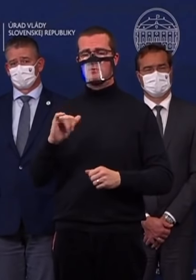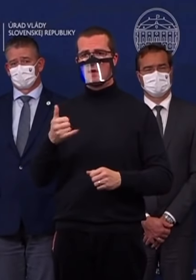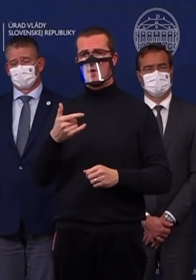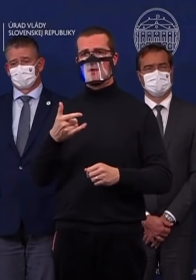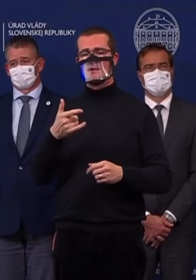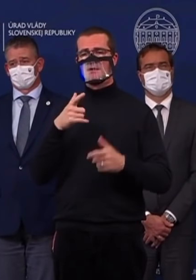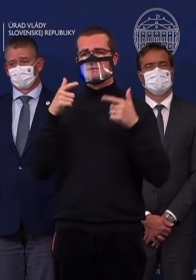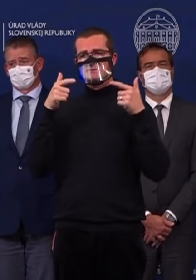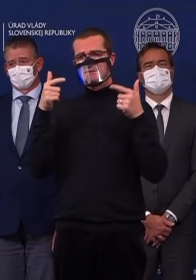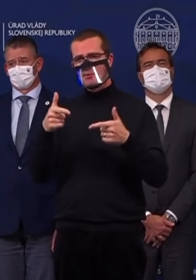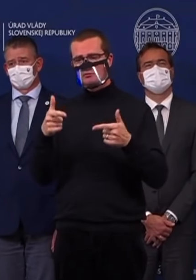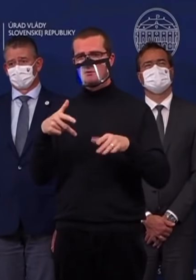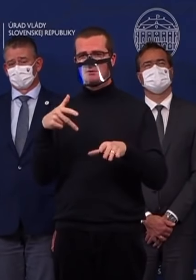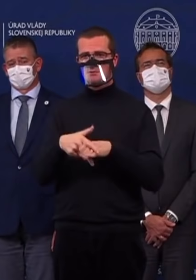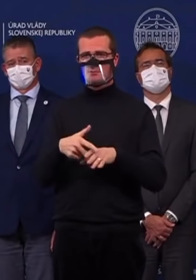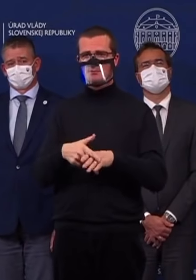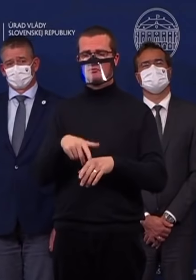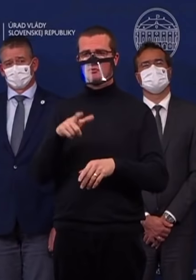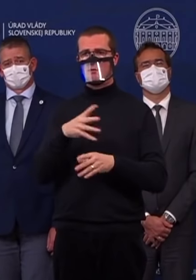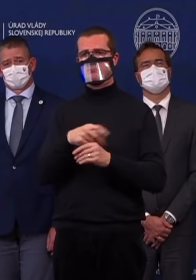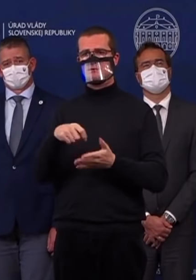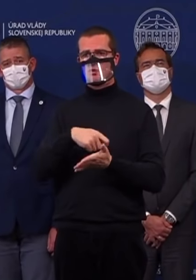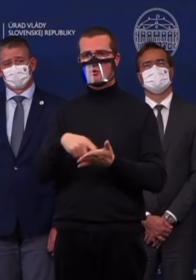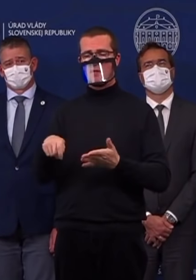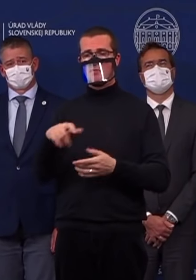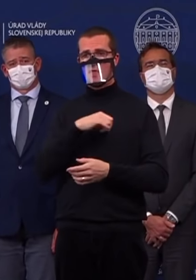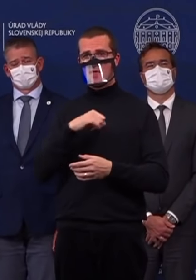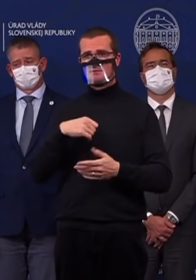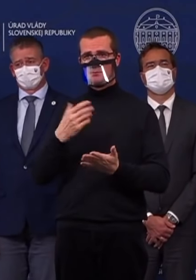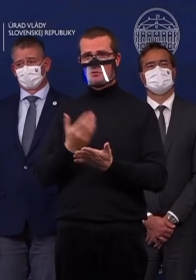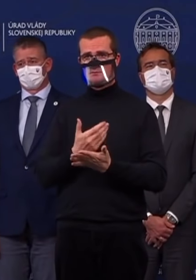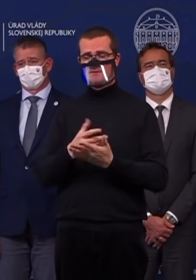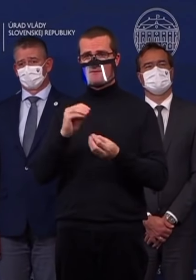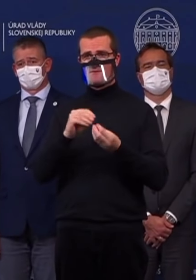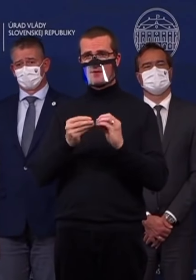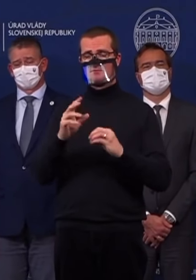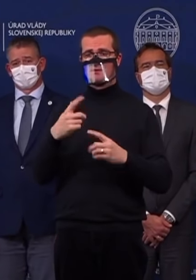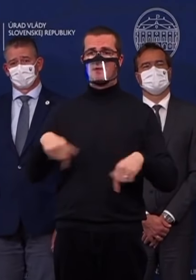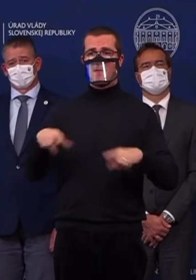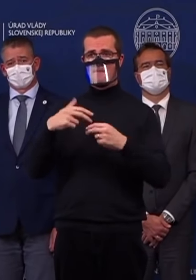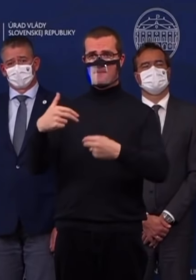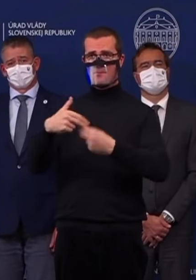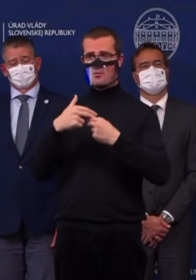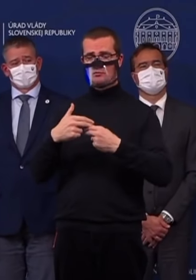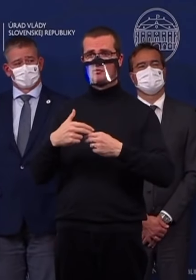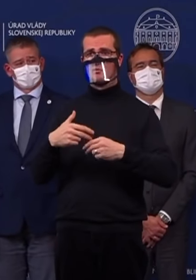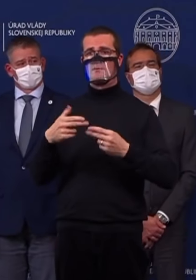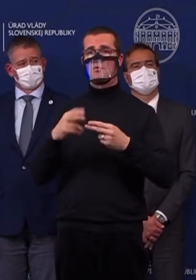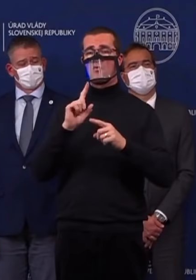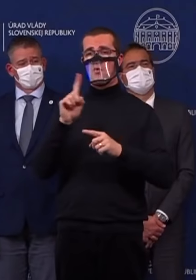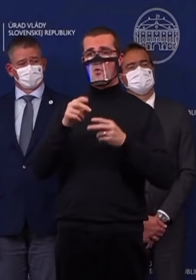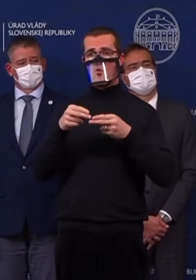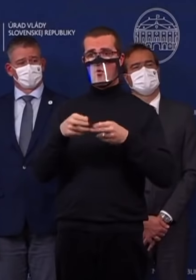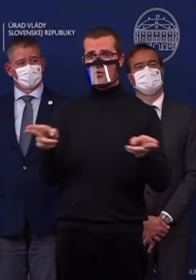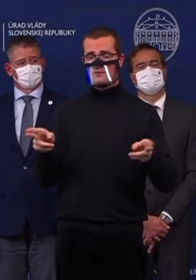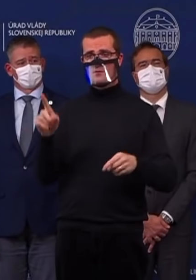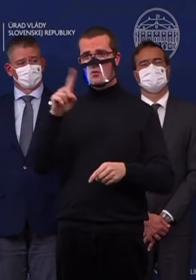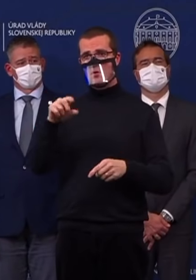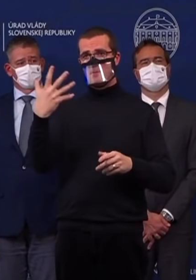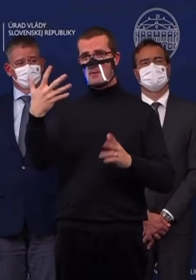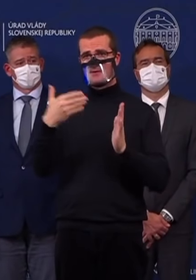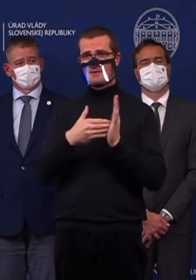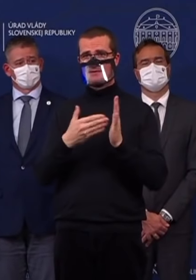možno sponzorsky zabezpečili bezodplatne pre samosprávu veci, ktoré nám všetkým pomôžu, lebo pri otvorení približne